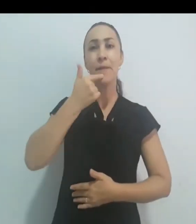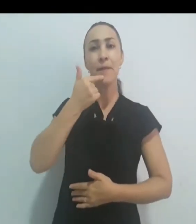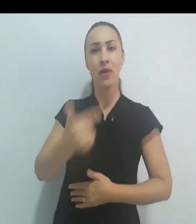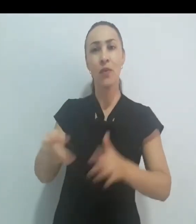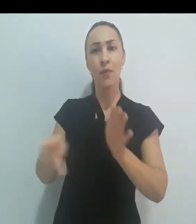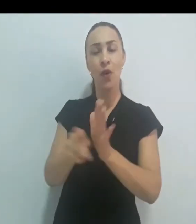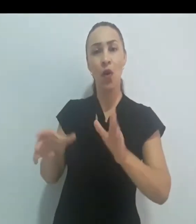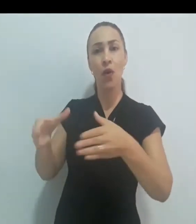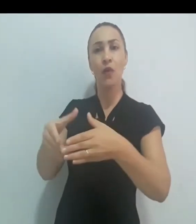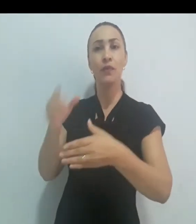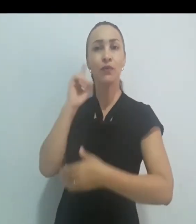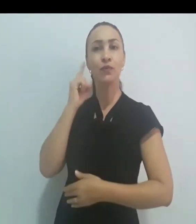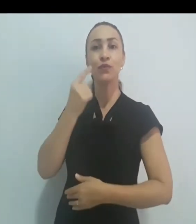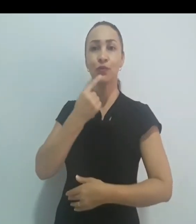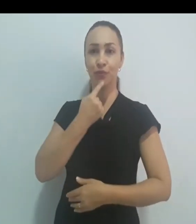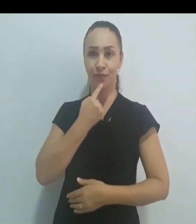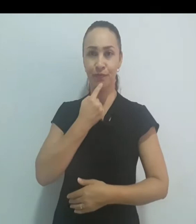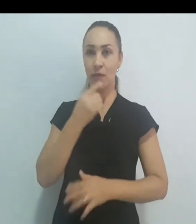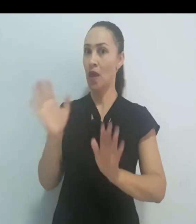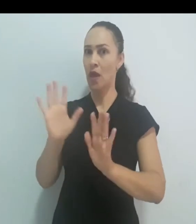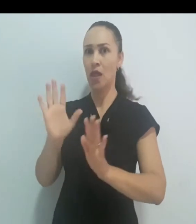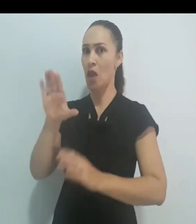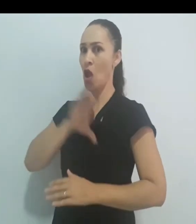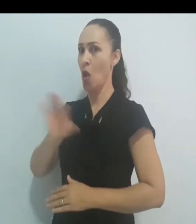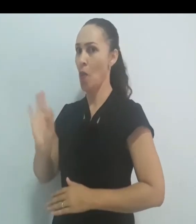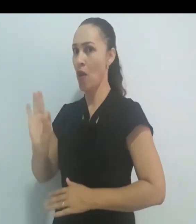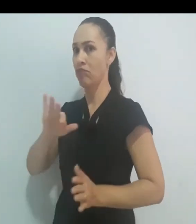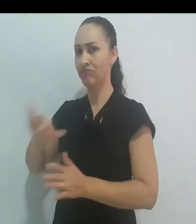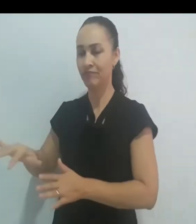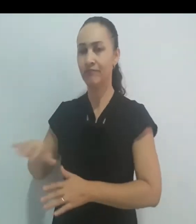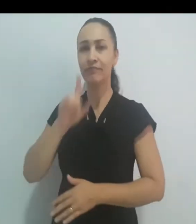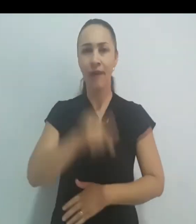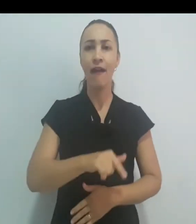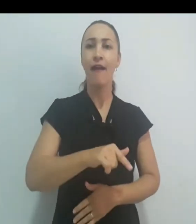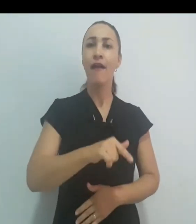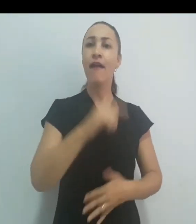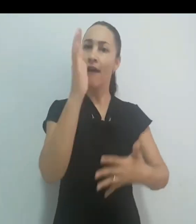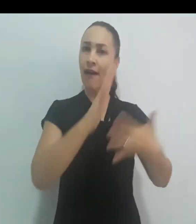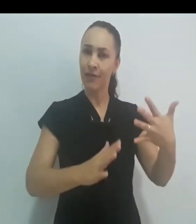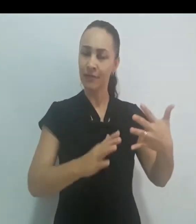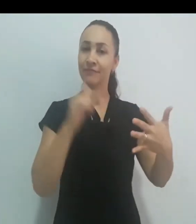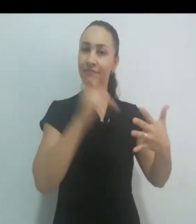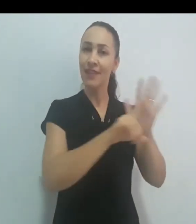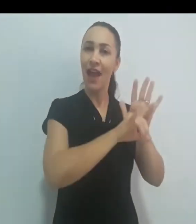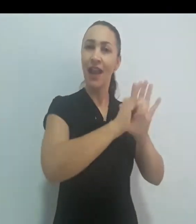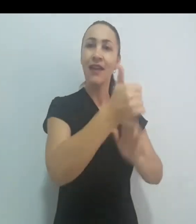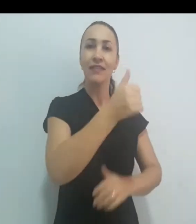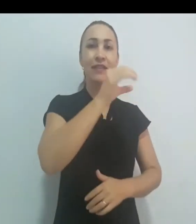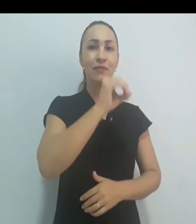a primeira língua da comunidade surda, não a língua portuguesa, mas a Libras, né? É a